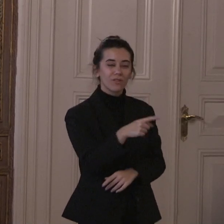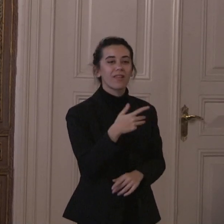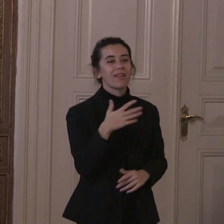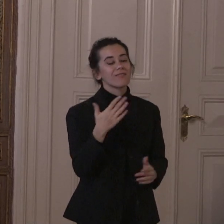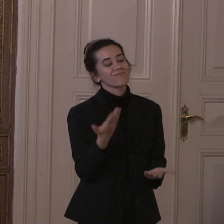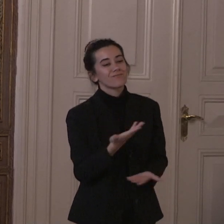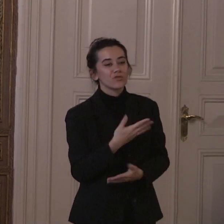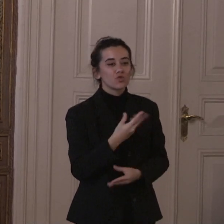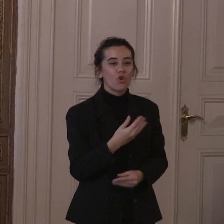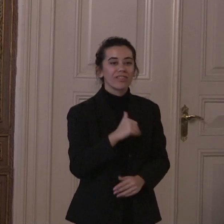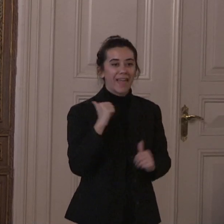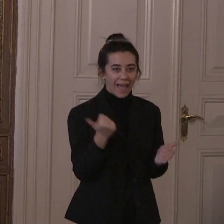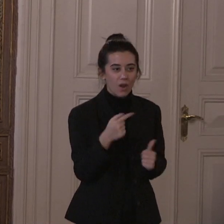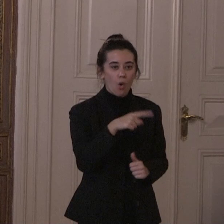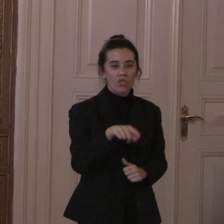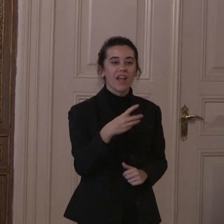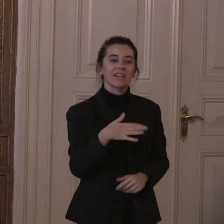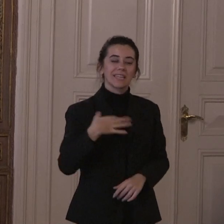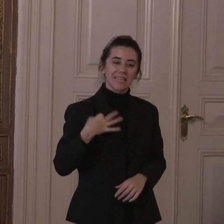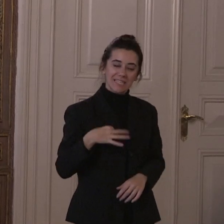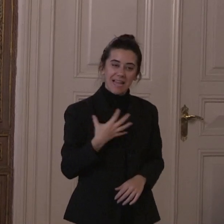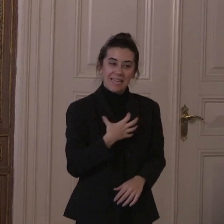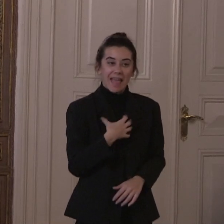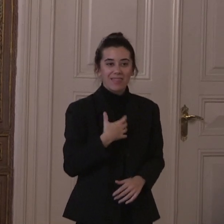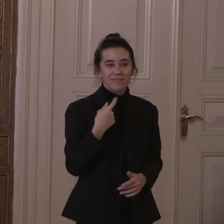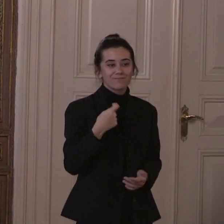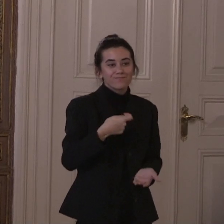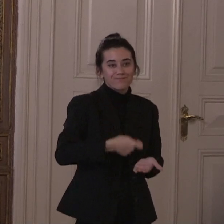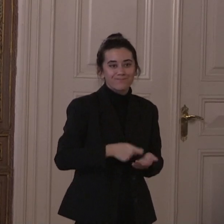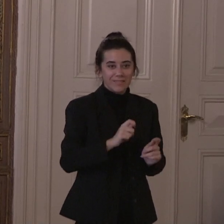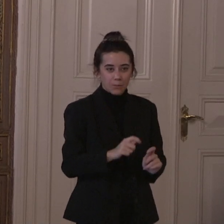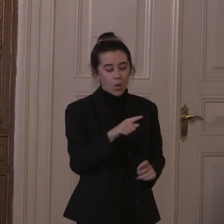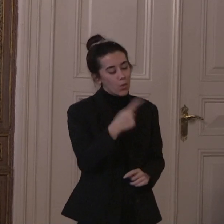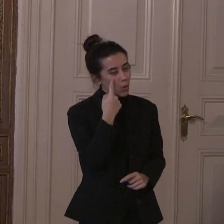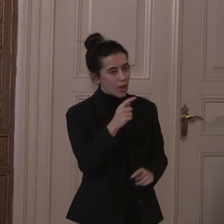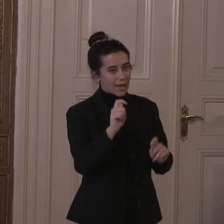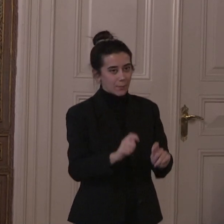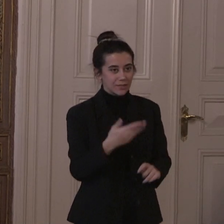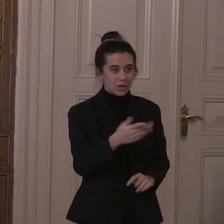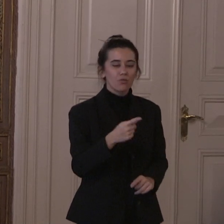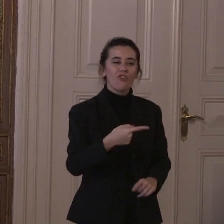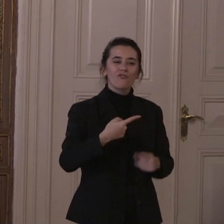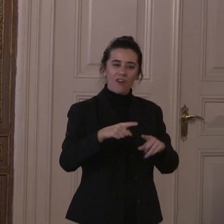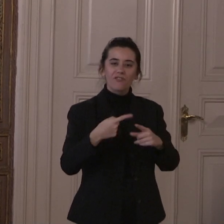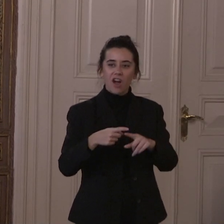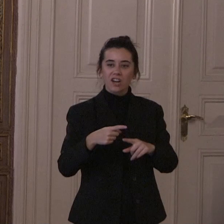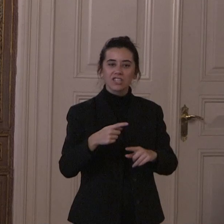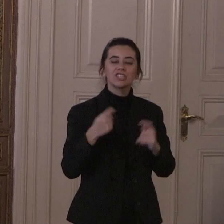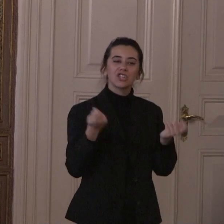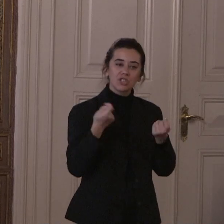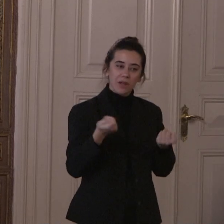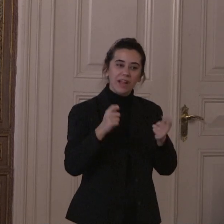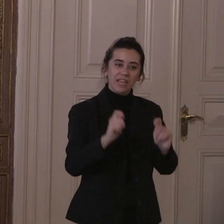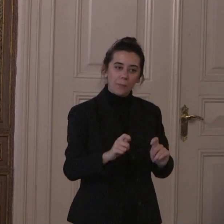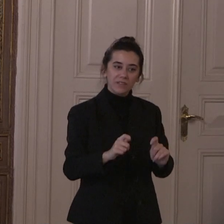bir fırın alırdı. Çok farkındalık çalışması yaptık. Daha önce simülasyonla farkındalık yapıyorduk. Ebe